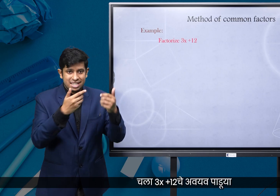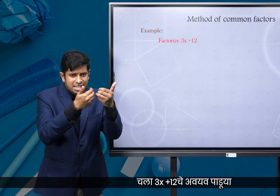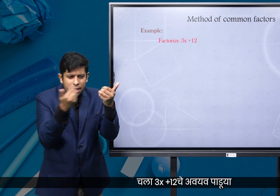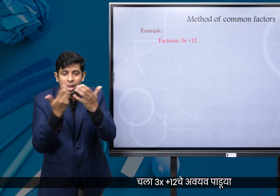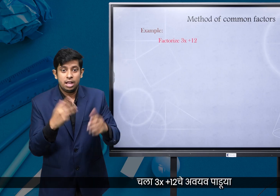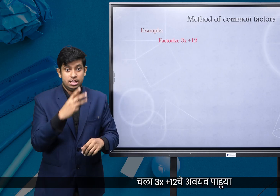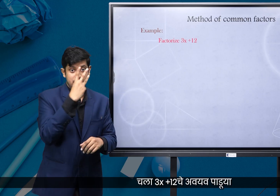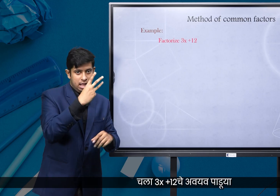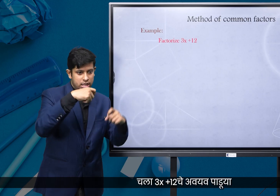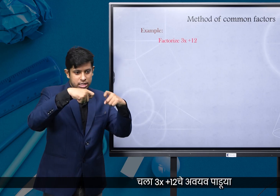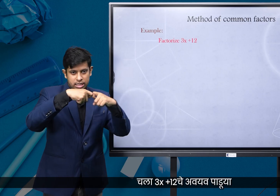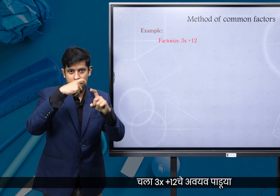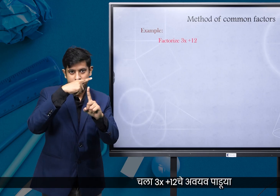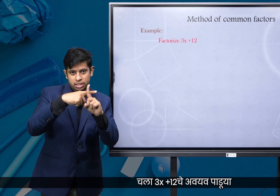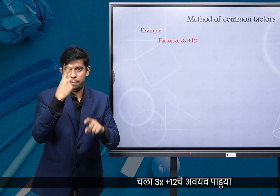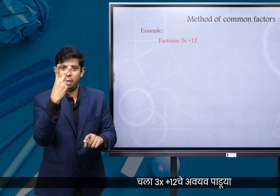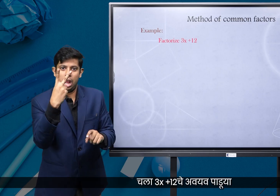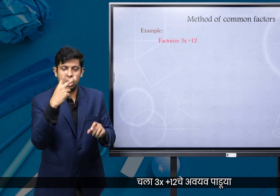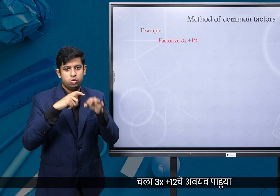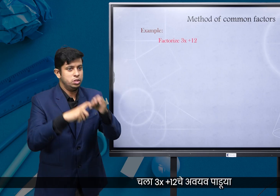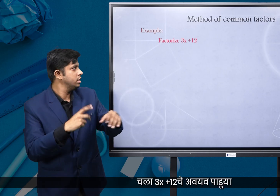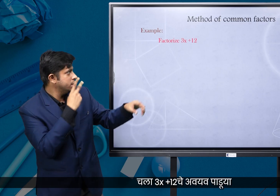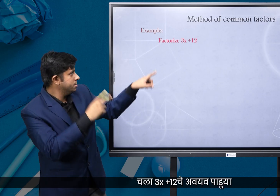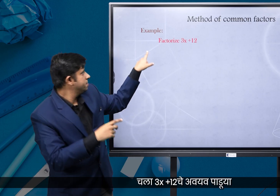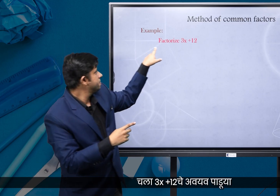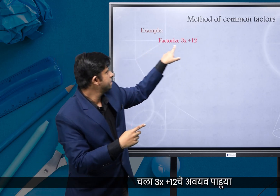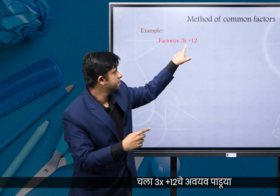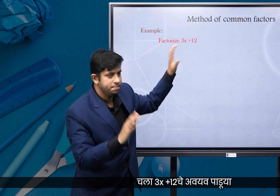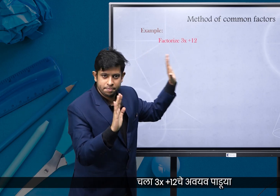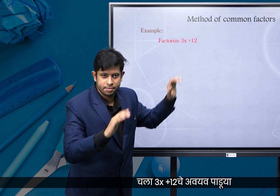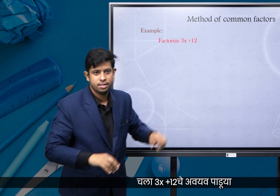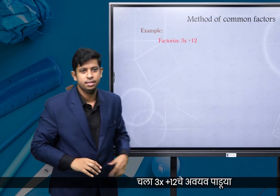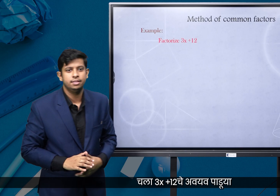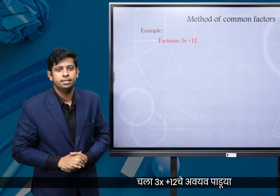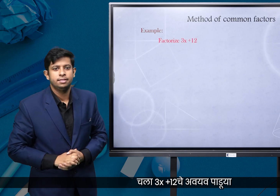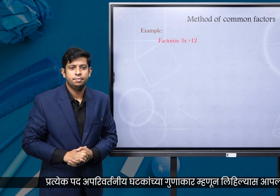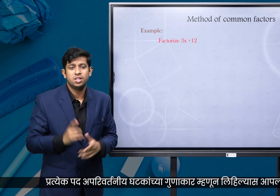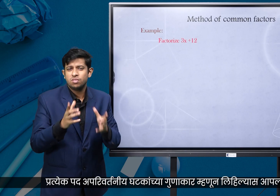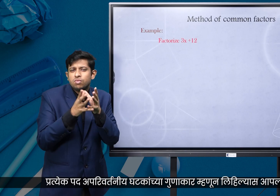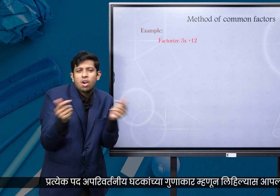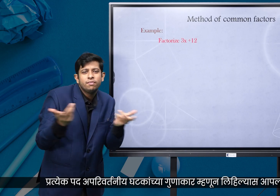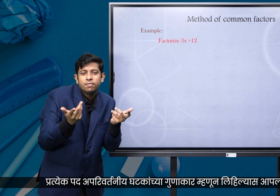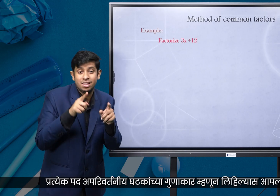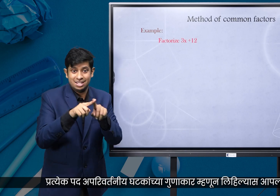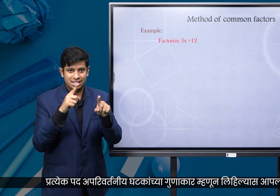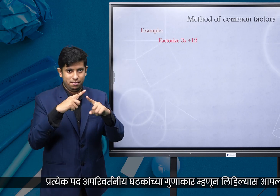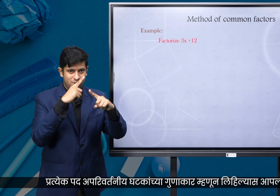चला 3x प्लस अधिक 12 चे अवयव पाडूया. पद